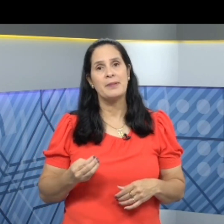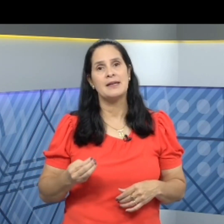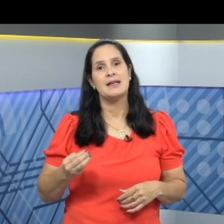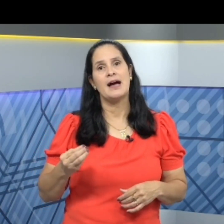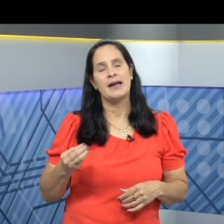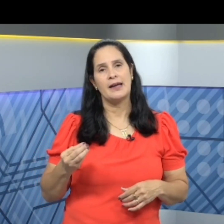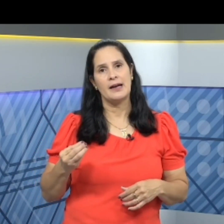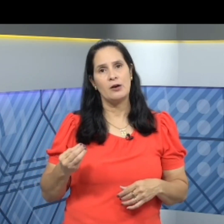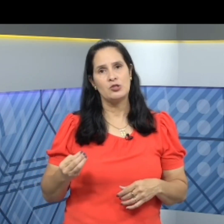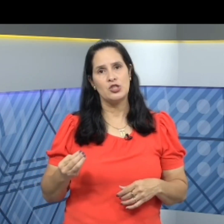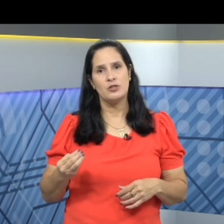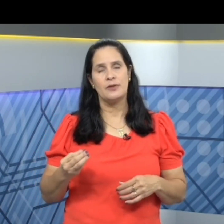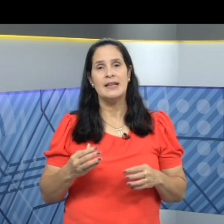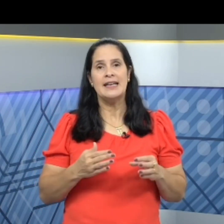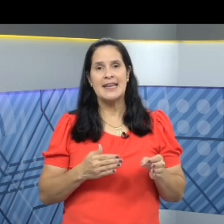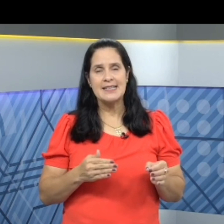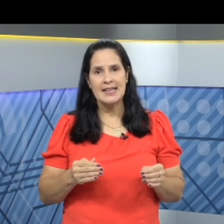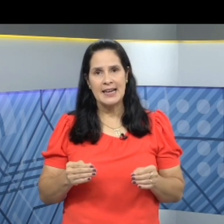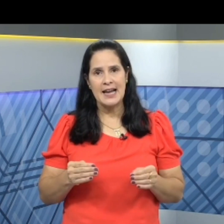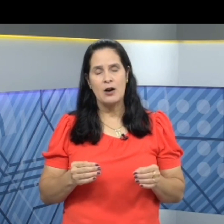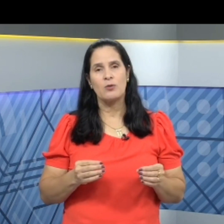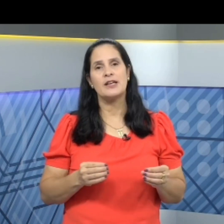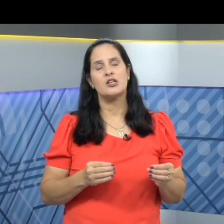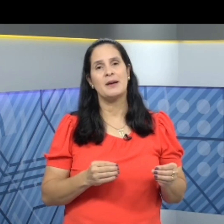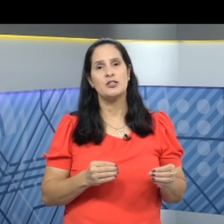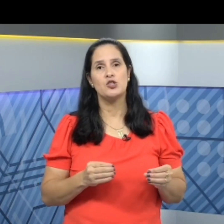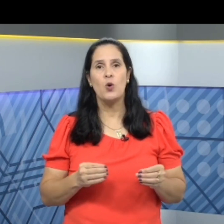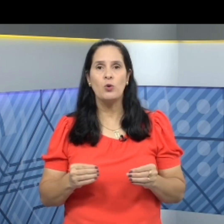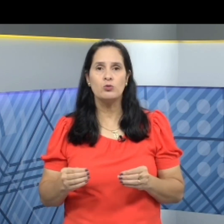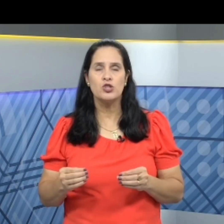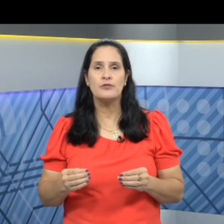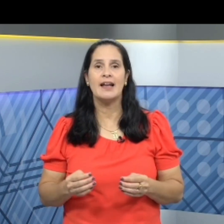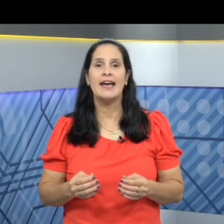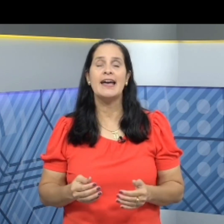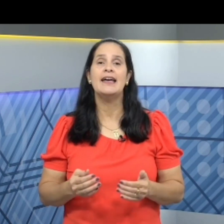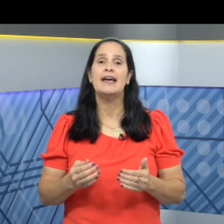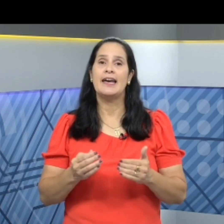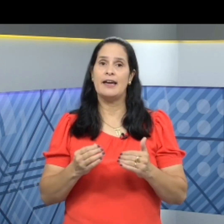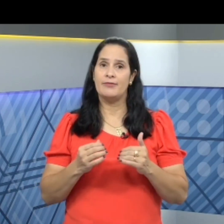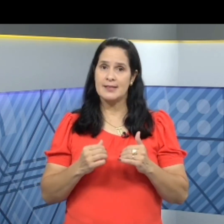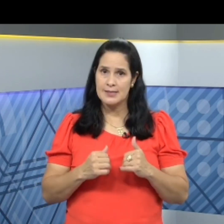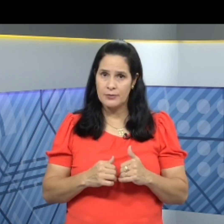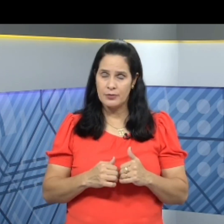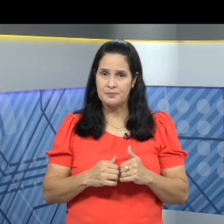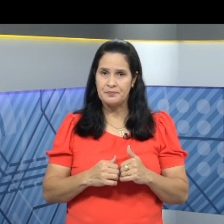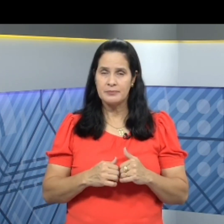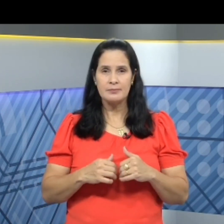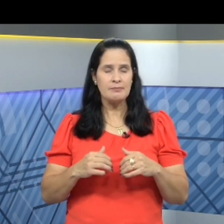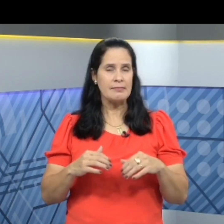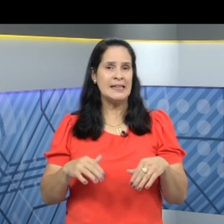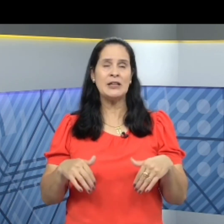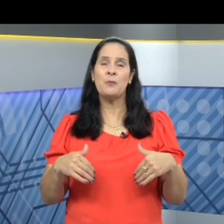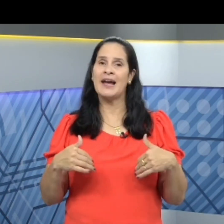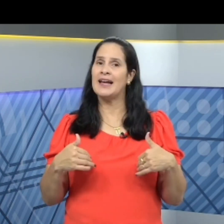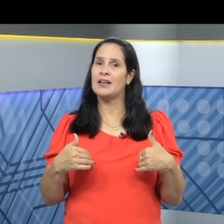perda auditiva nesse canal, que é chamada de condutiva, ela é reversível. Então, para ela não é